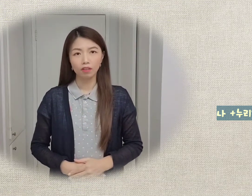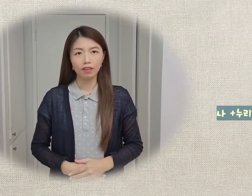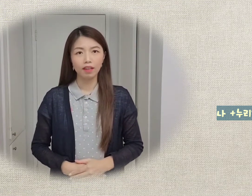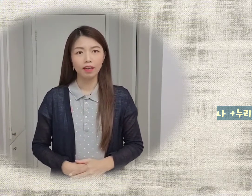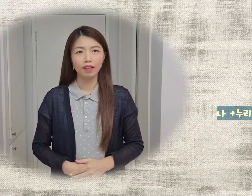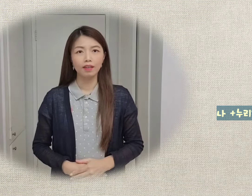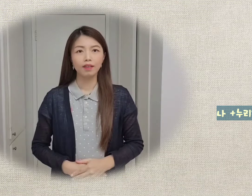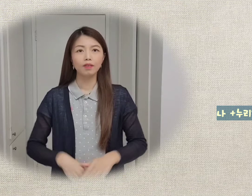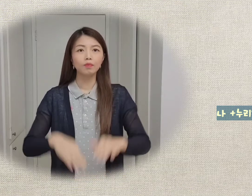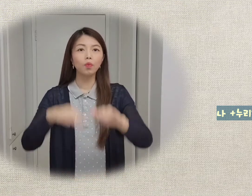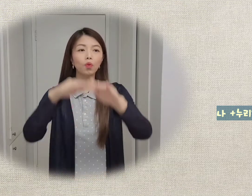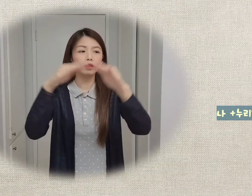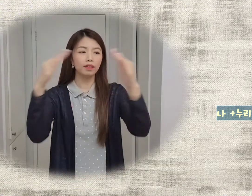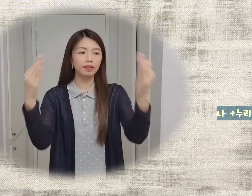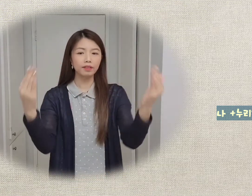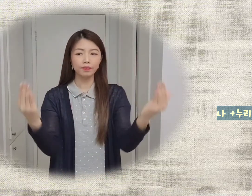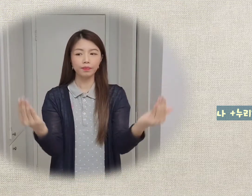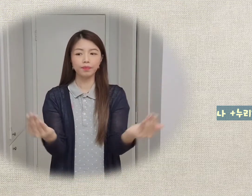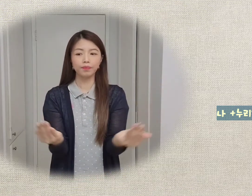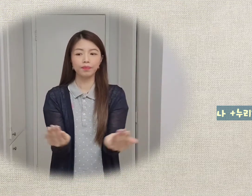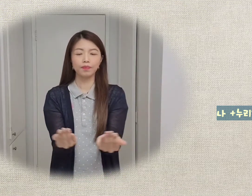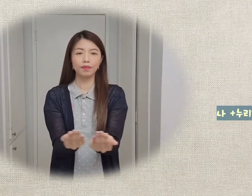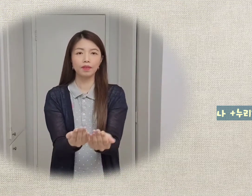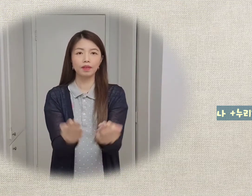모든 것들이, 모든,